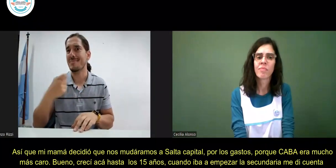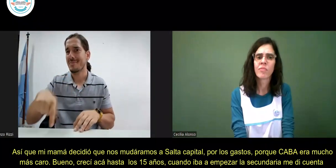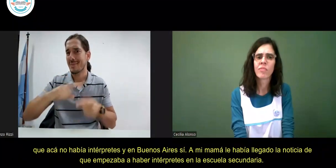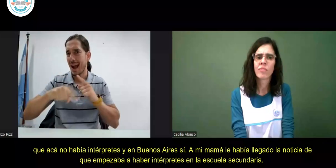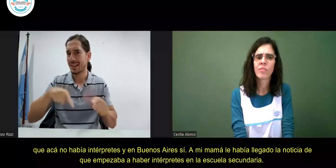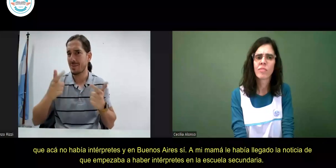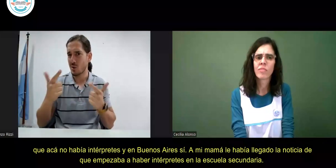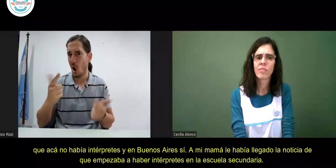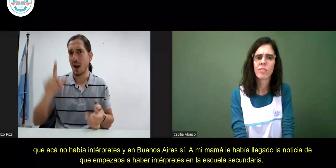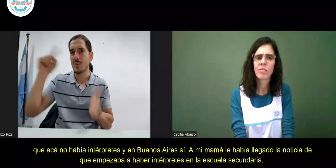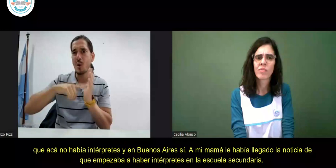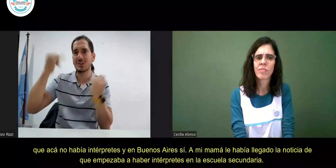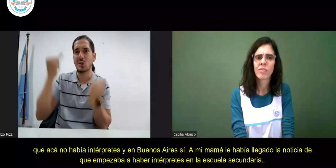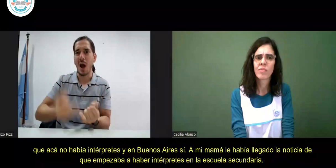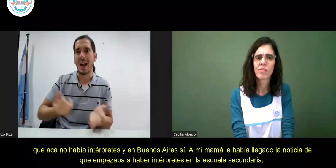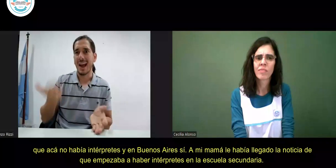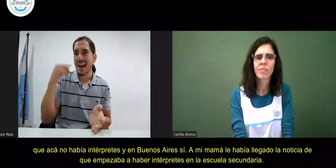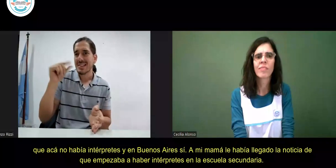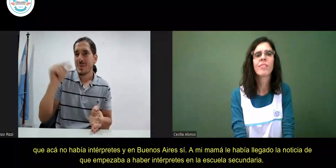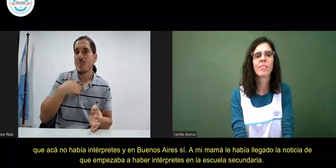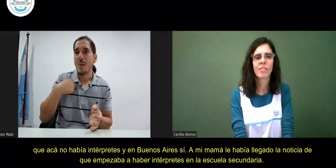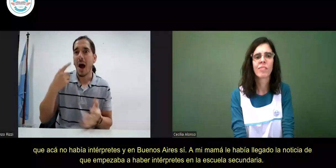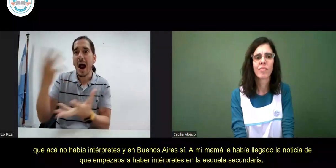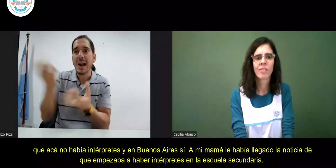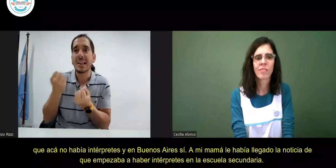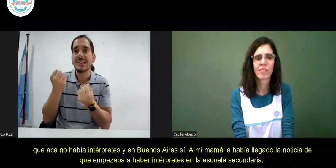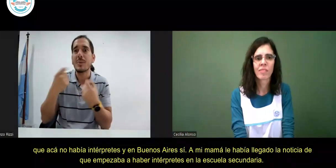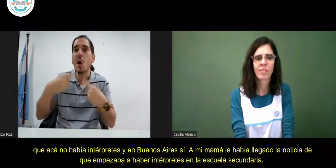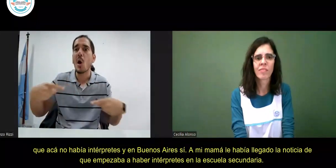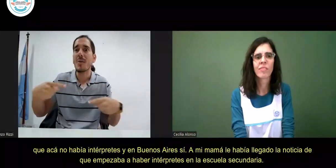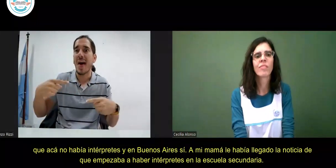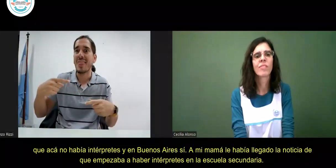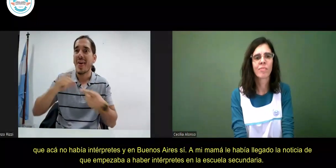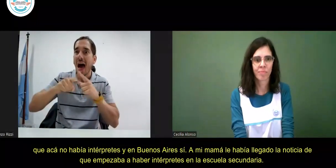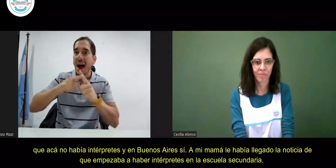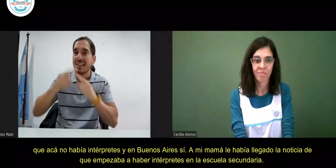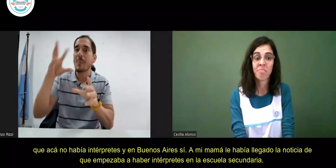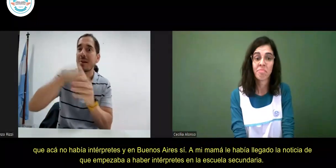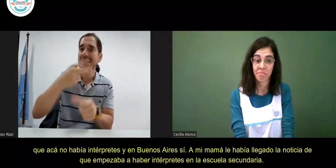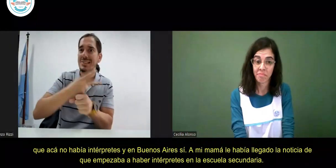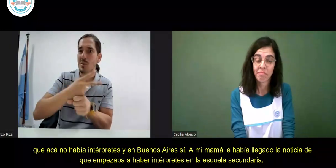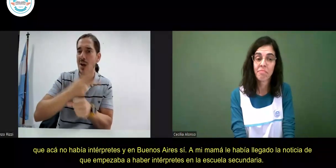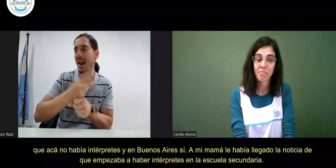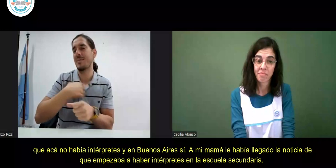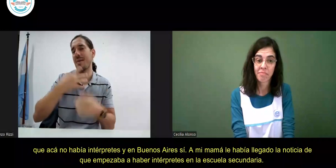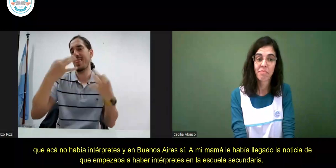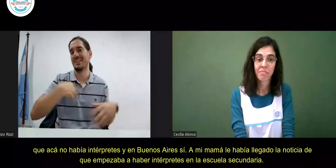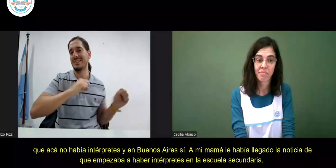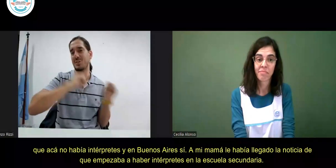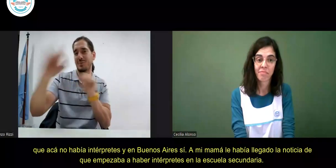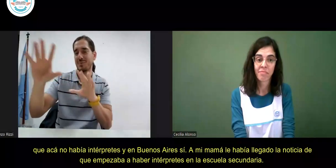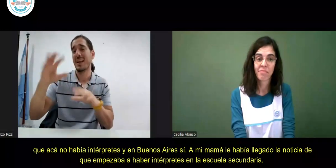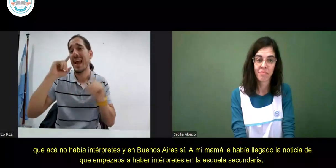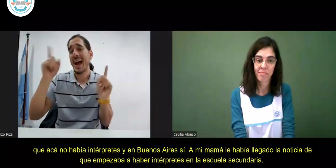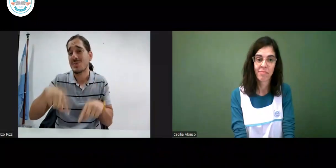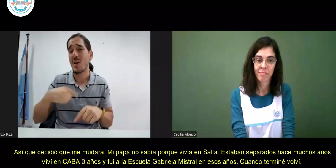iba a empezar la secundaria me di cuenta que acá no había intérpretes y en Buenos Aires sí. A mi mamá le había llegado la noticia de que empezaba a